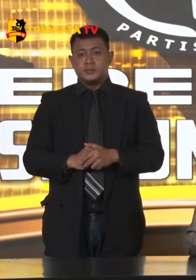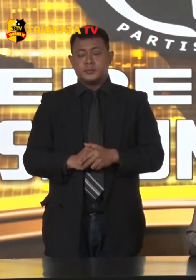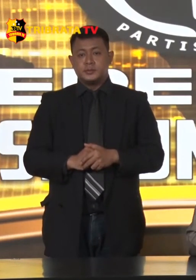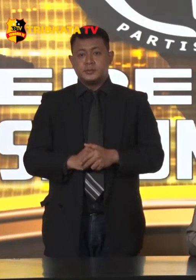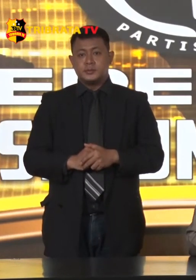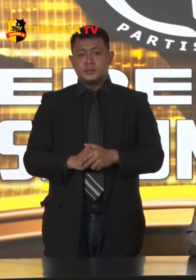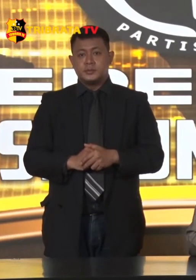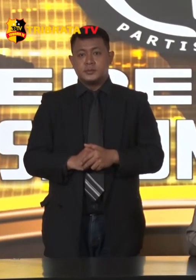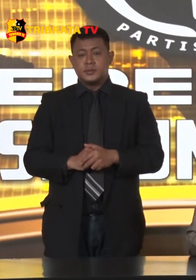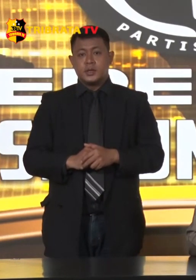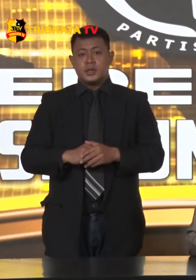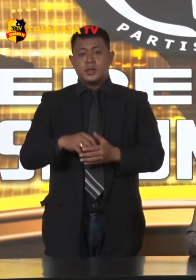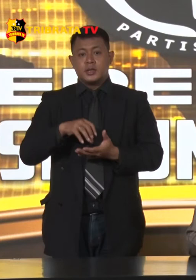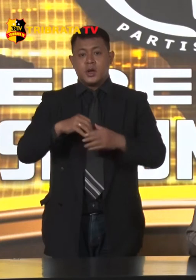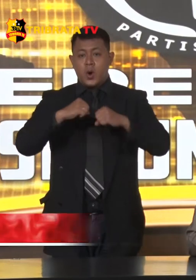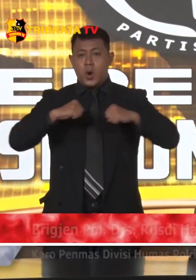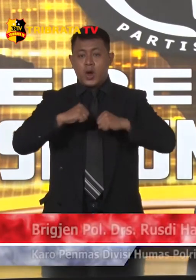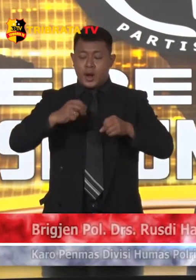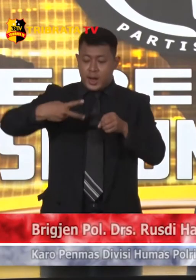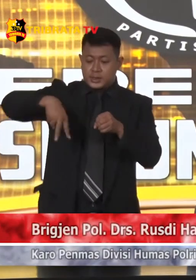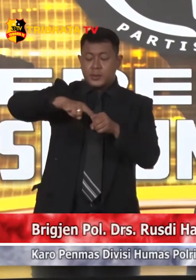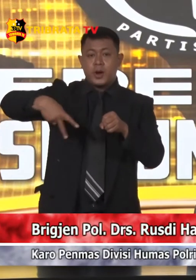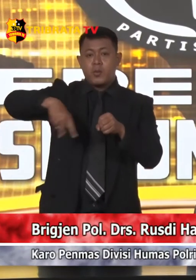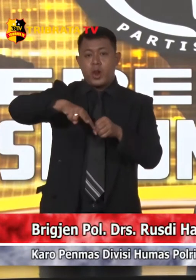di cabang olahraga sepak bola.